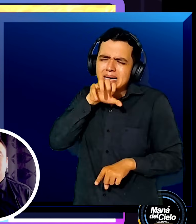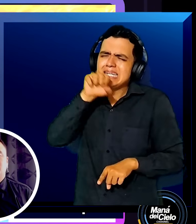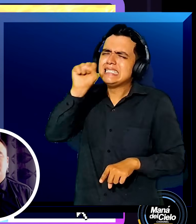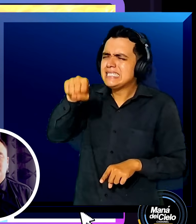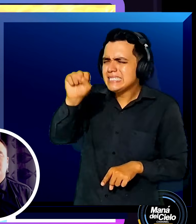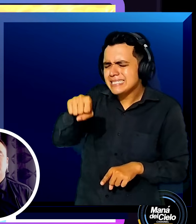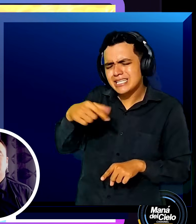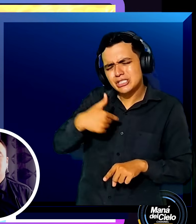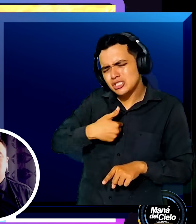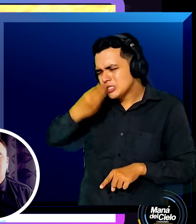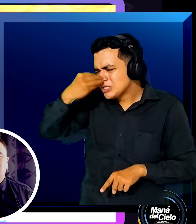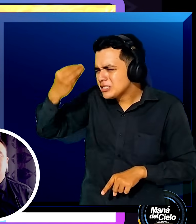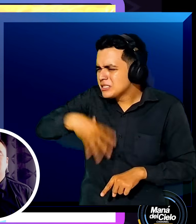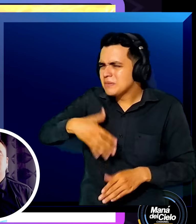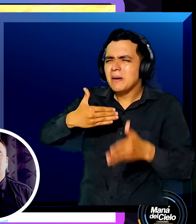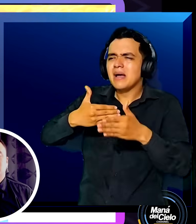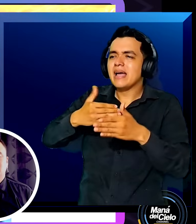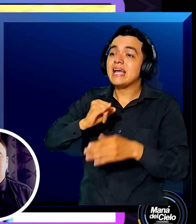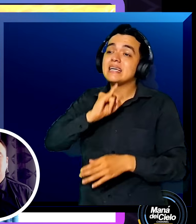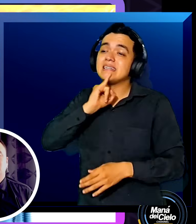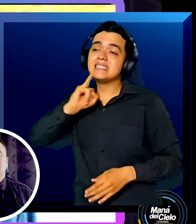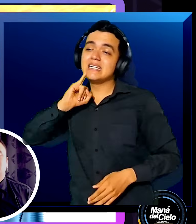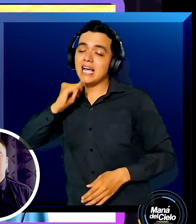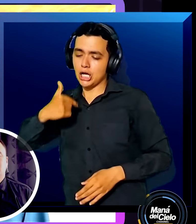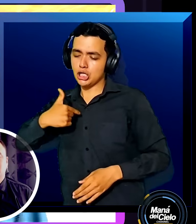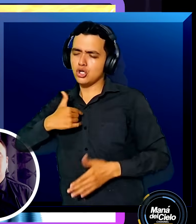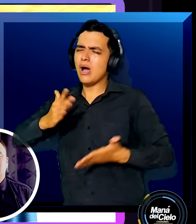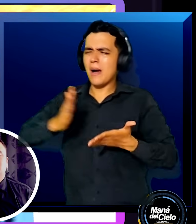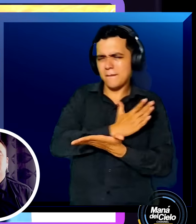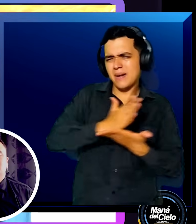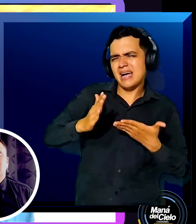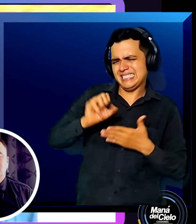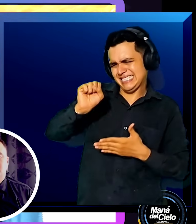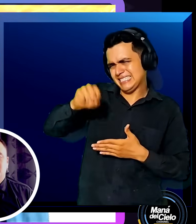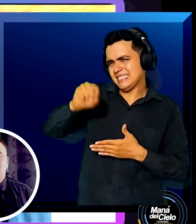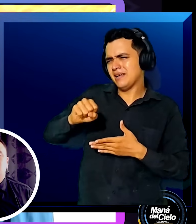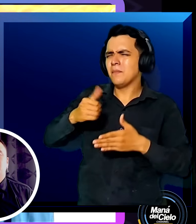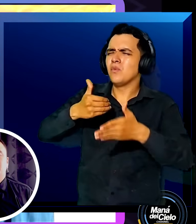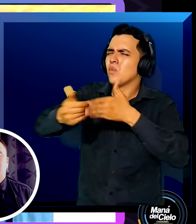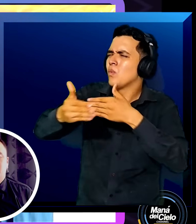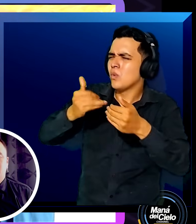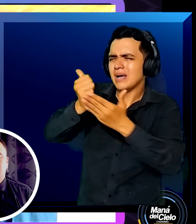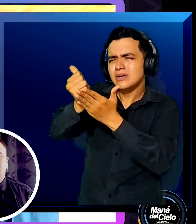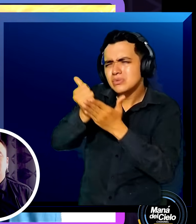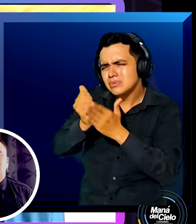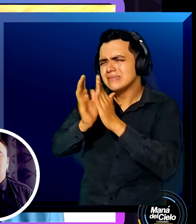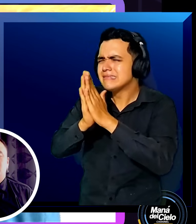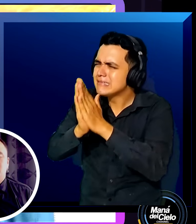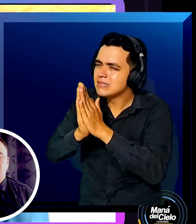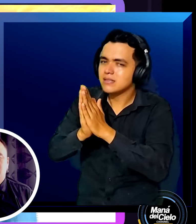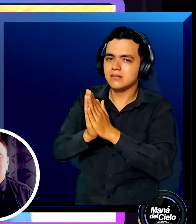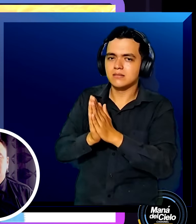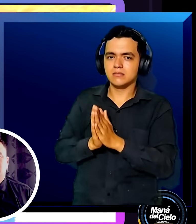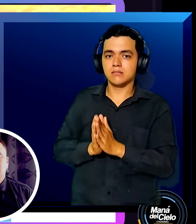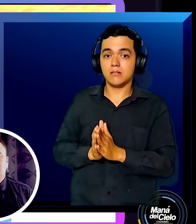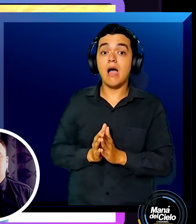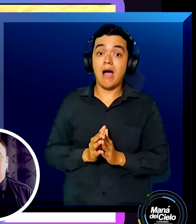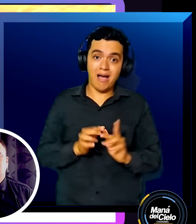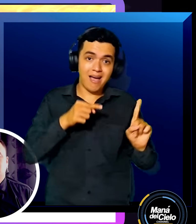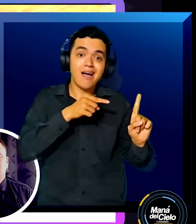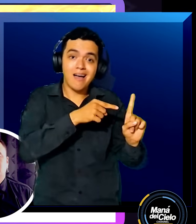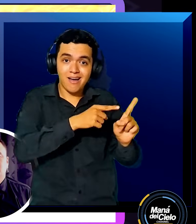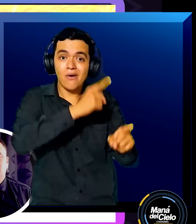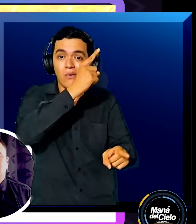ayudar. Y comencé cada 8 días un programa de oración con ella. Yo me venía los miércoles a ayunar y le decía: te espero